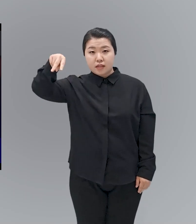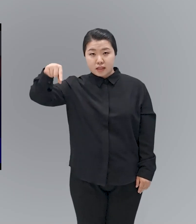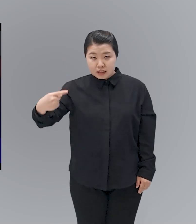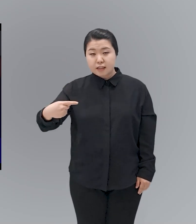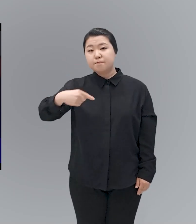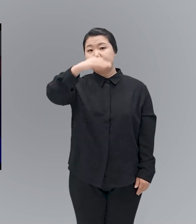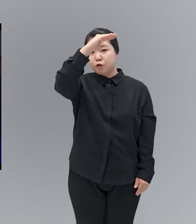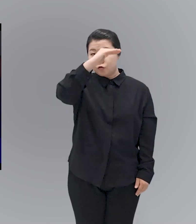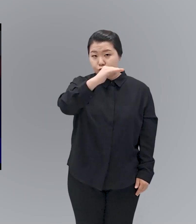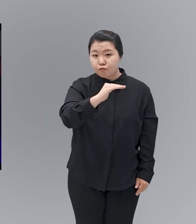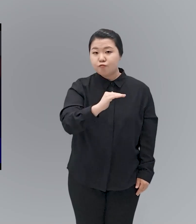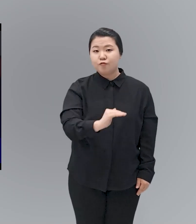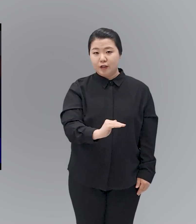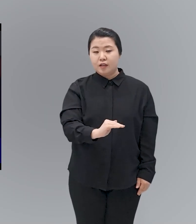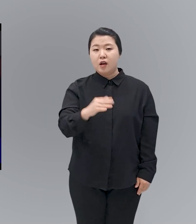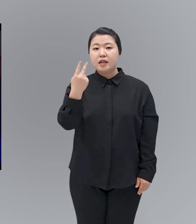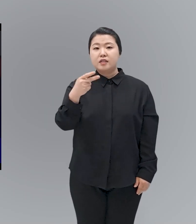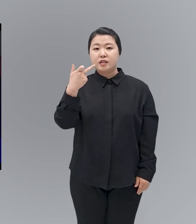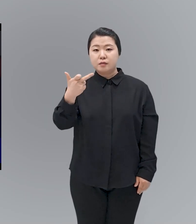팀 쿡.